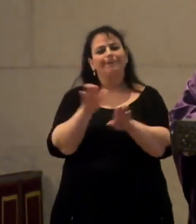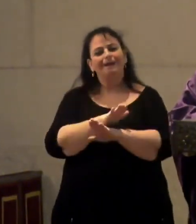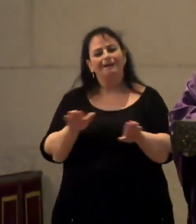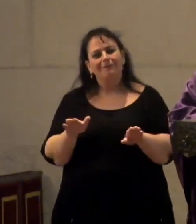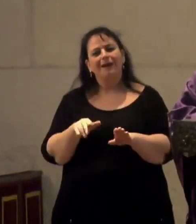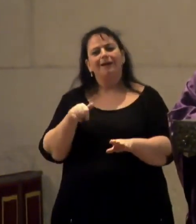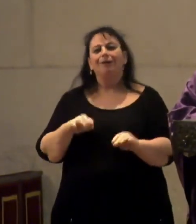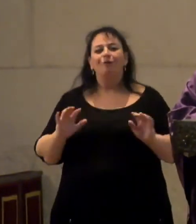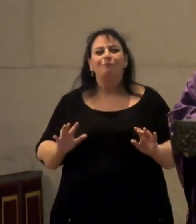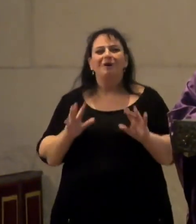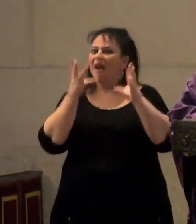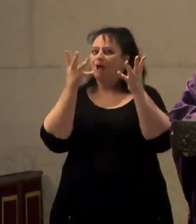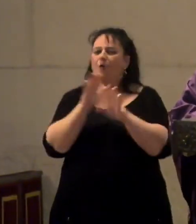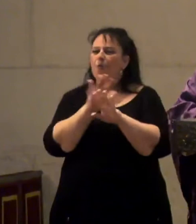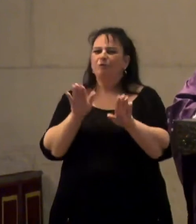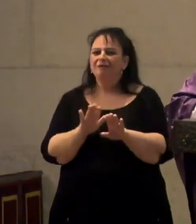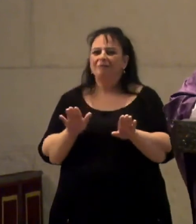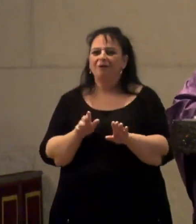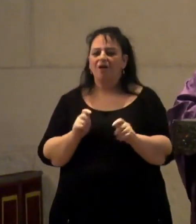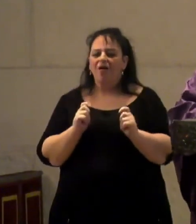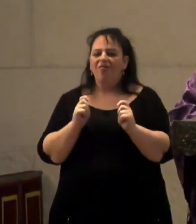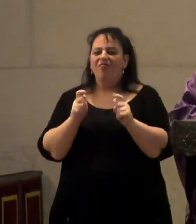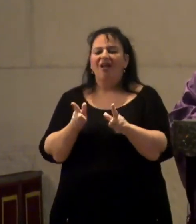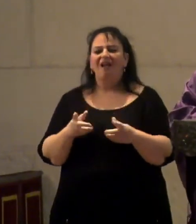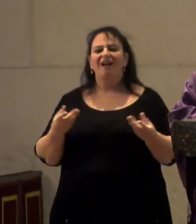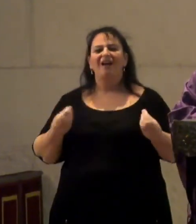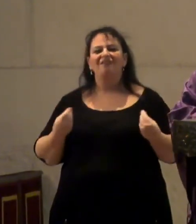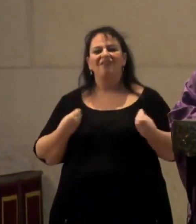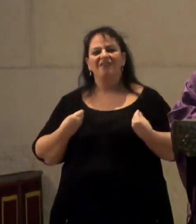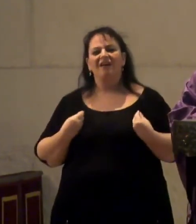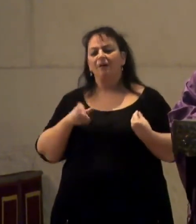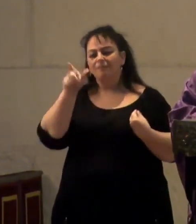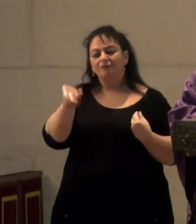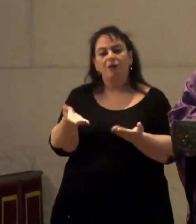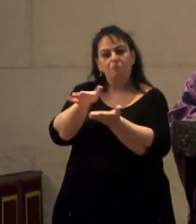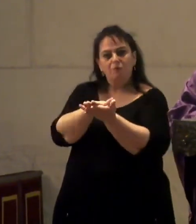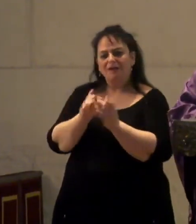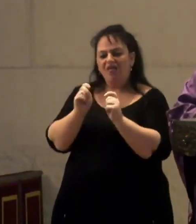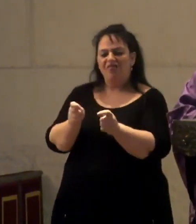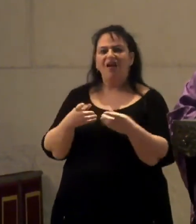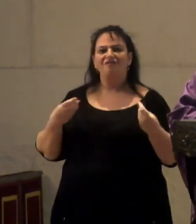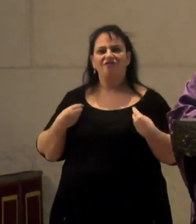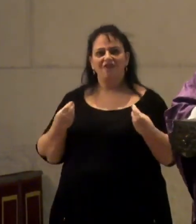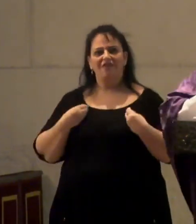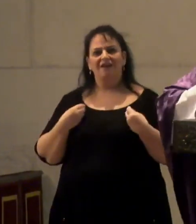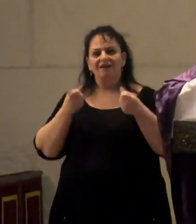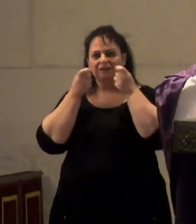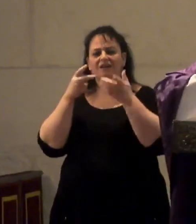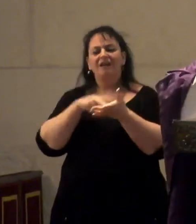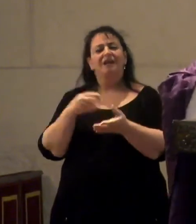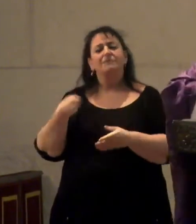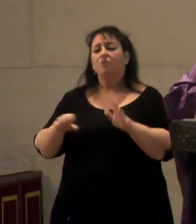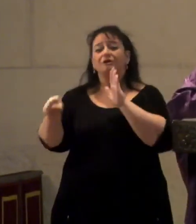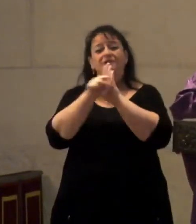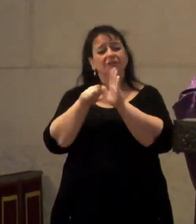este milagro último, el dar la vida al que la ha perdido. Sabemos que son signos que están